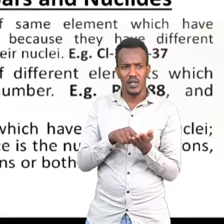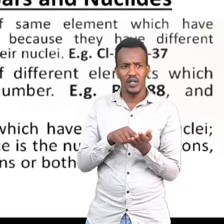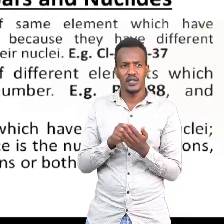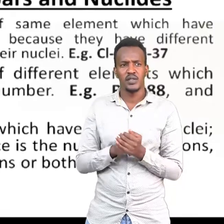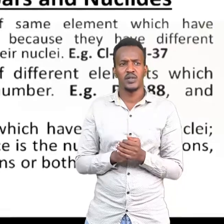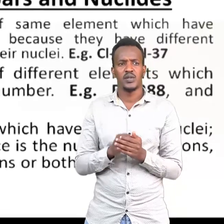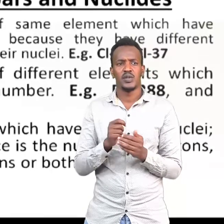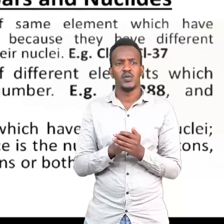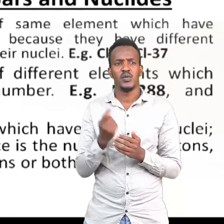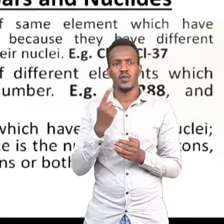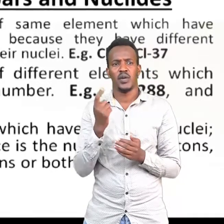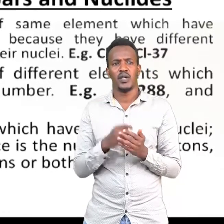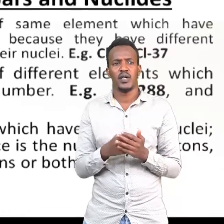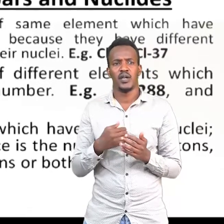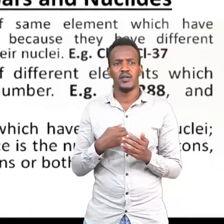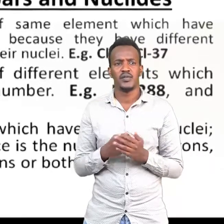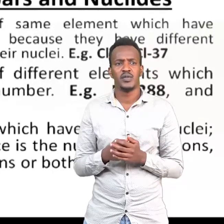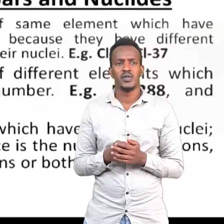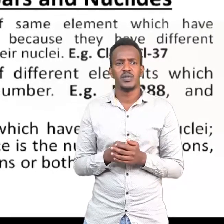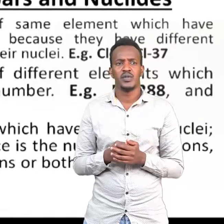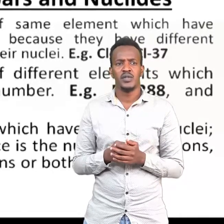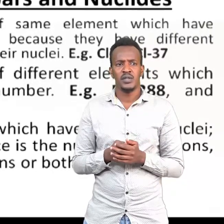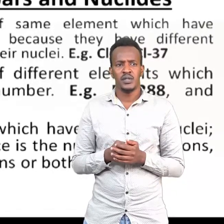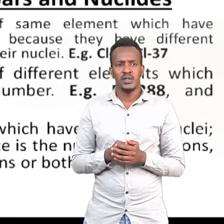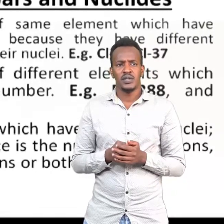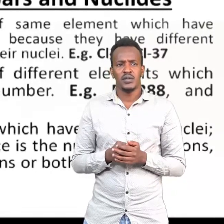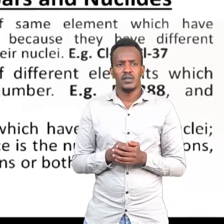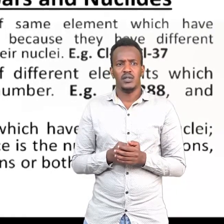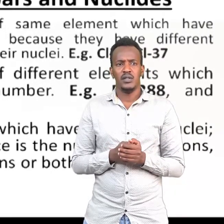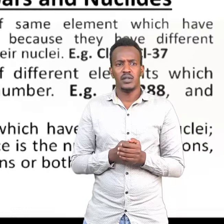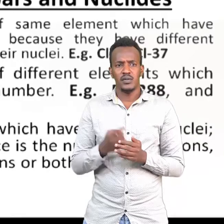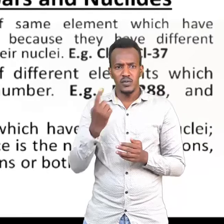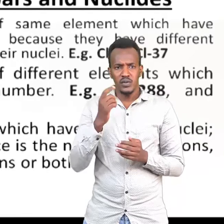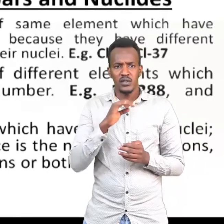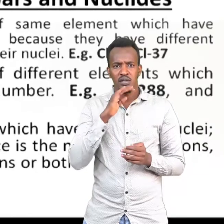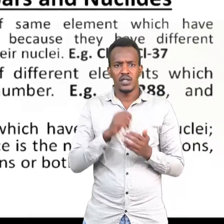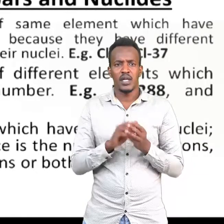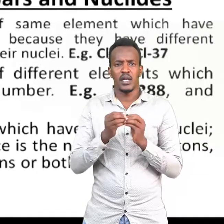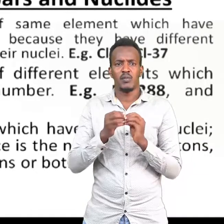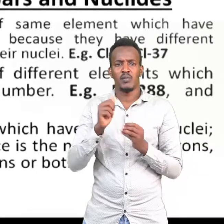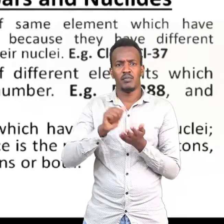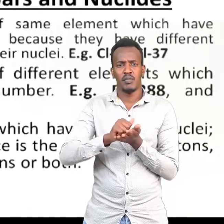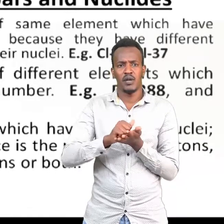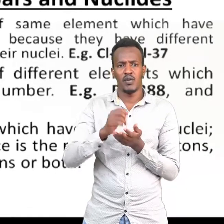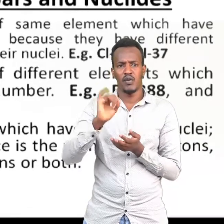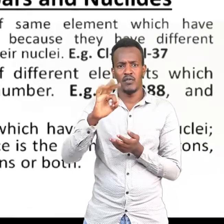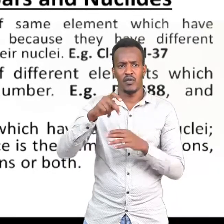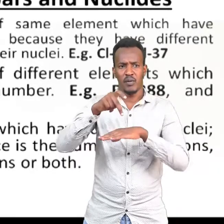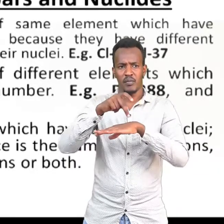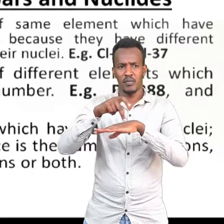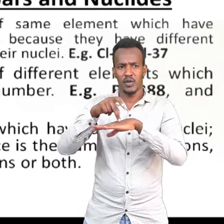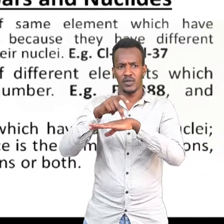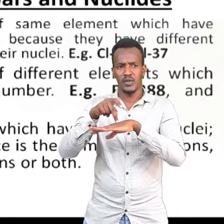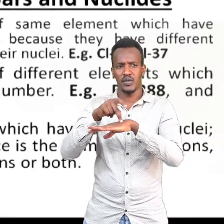bugdoodu markaasi ay kala duwan tahay bugdu laba siyaabood ku kala duwanaan kartaa whether the difference is the number of protons halka waxa